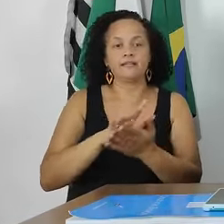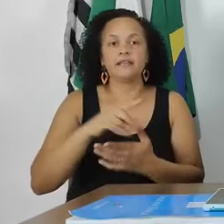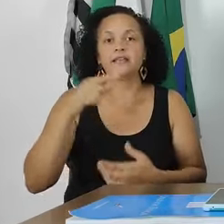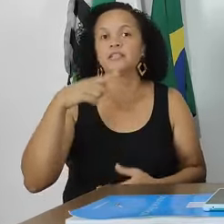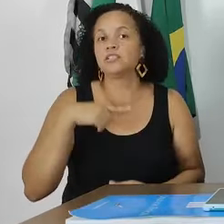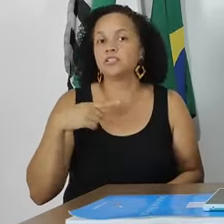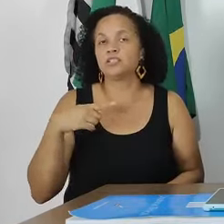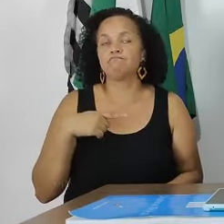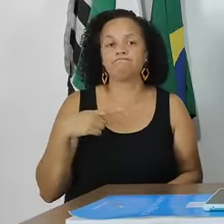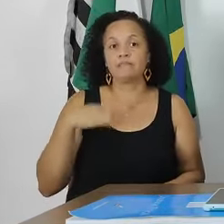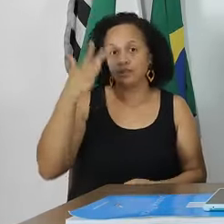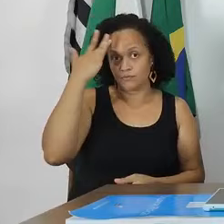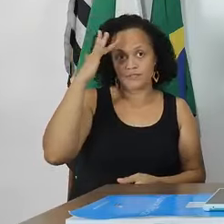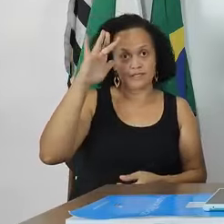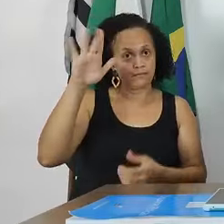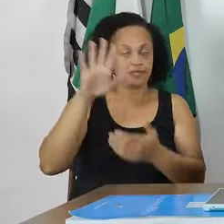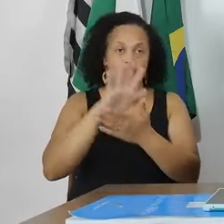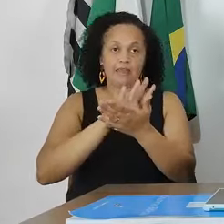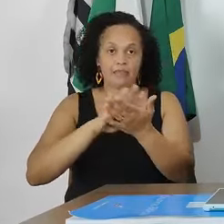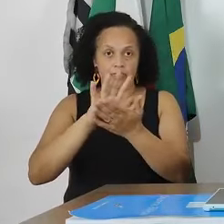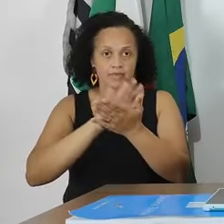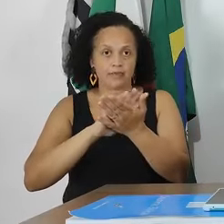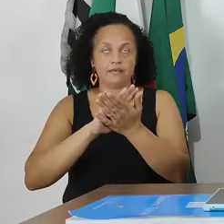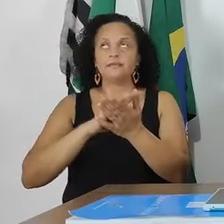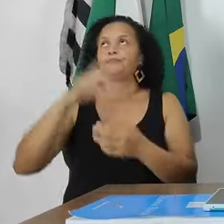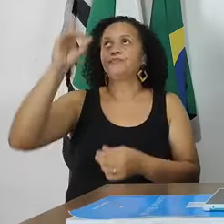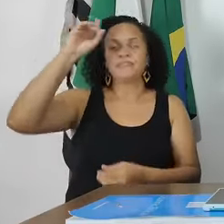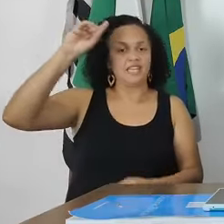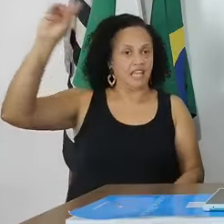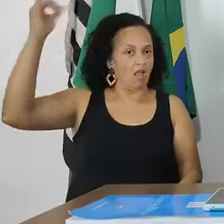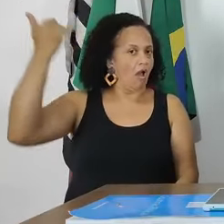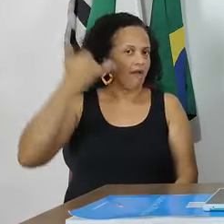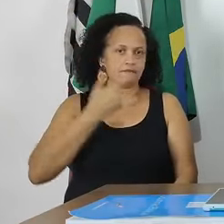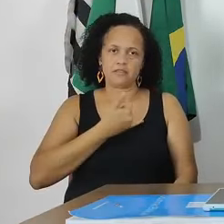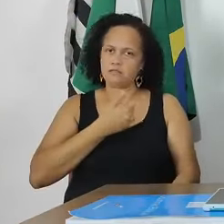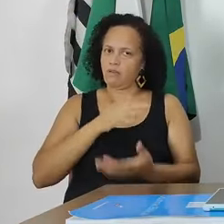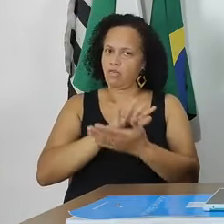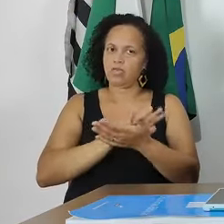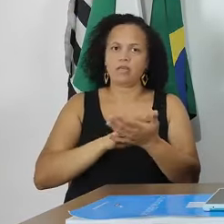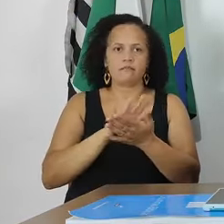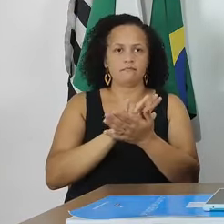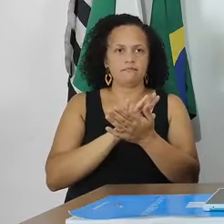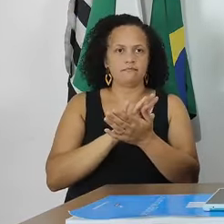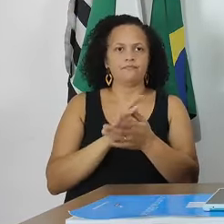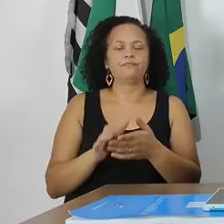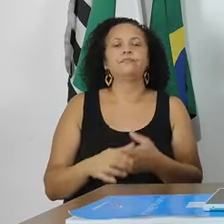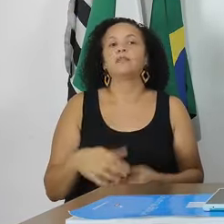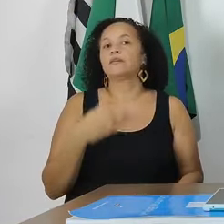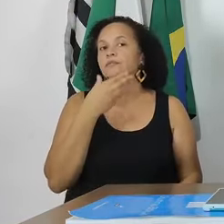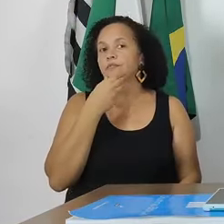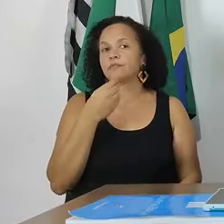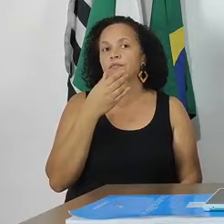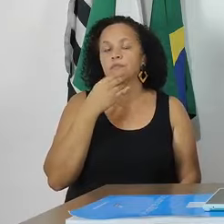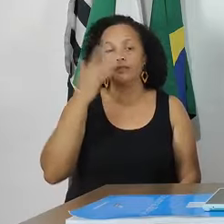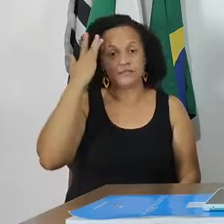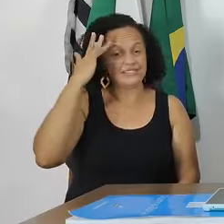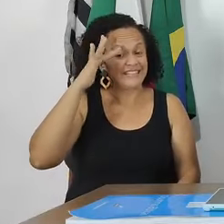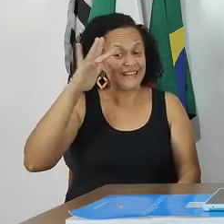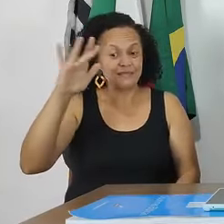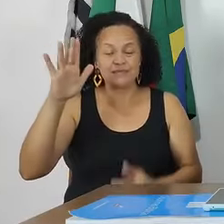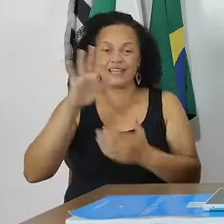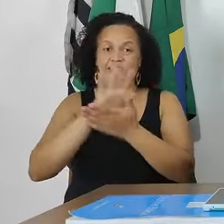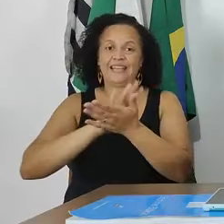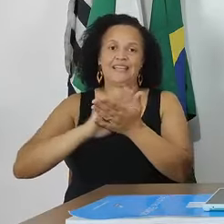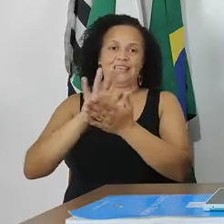onde ele tinha prosperidade ali, onde ele nem tinha certeza daquela informação, né? Nem